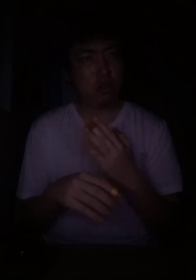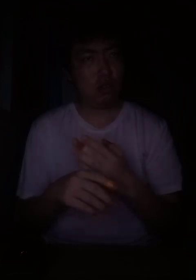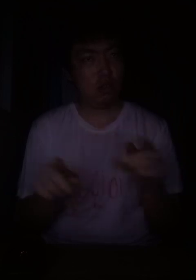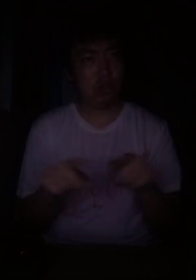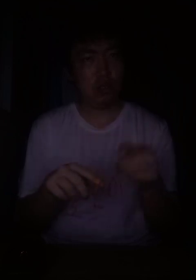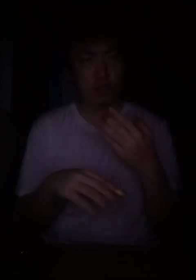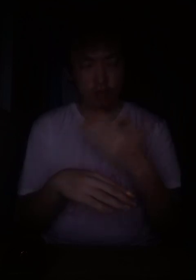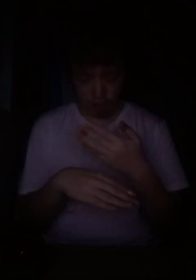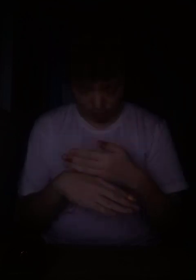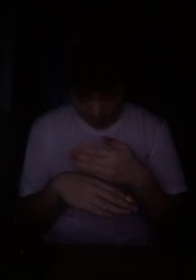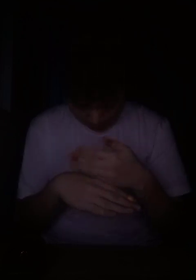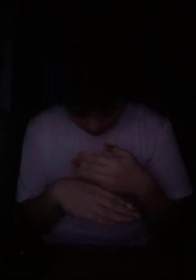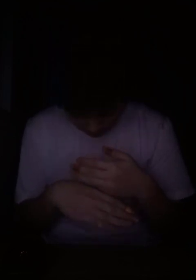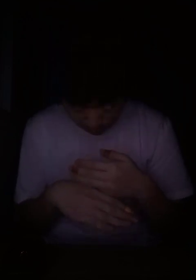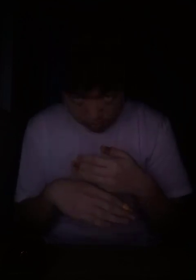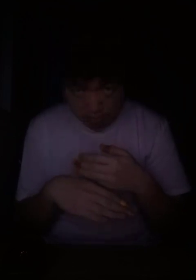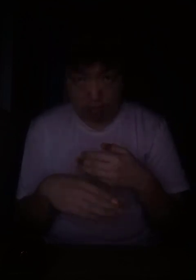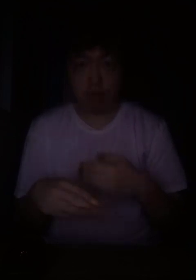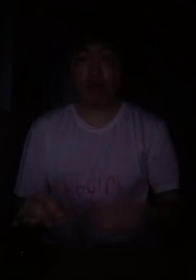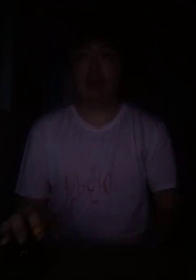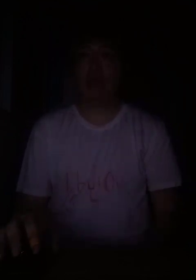함께했습니다. 고맙습니다. 고맙습니다.